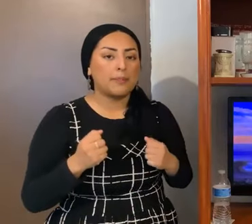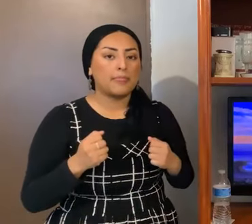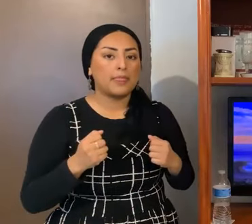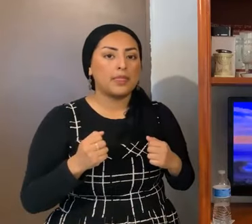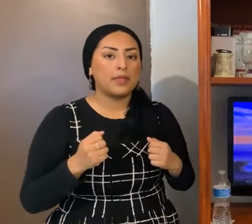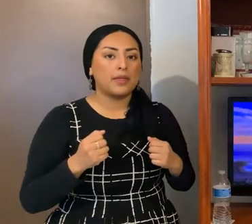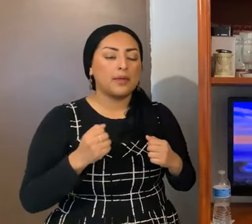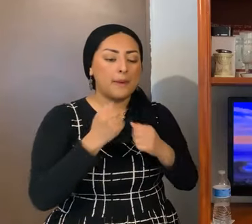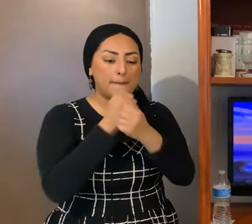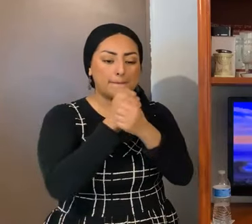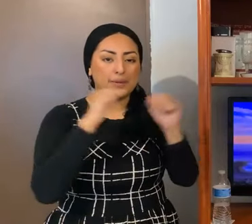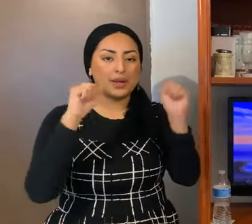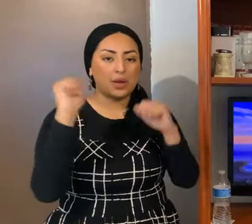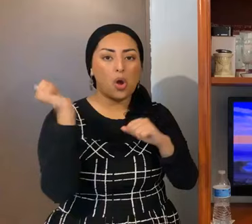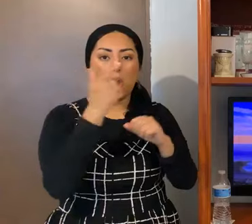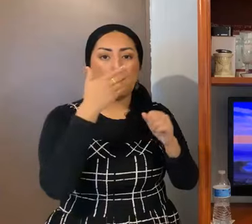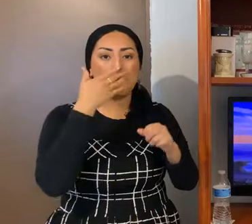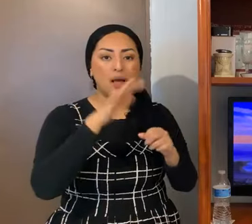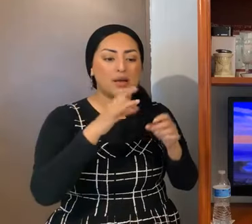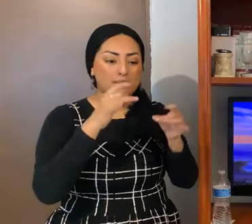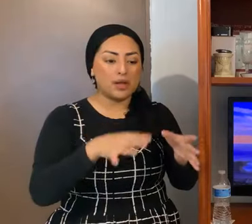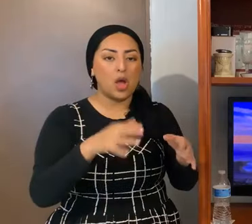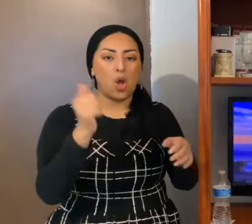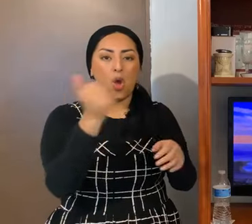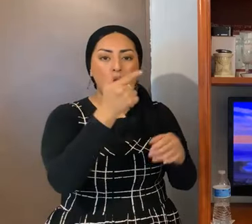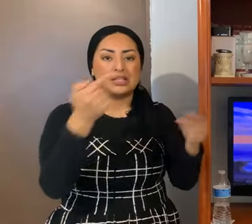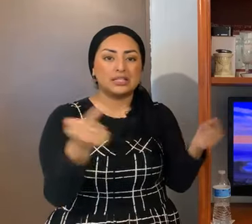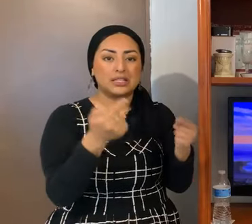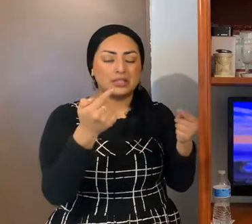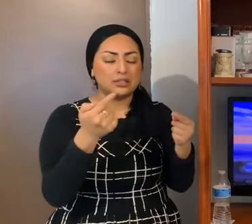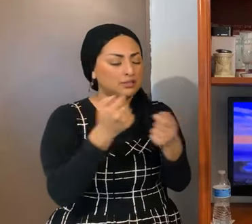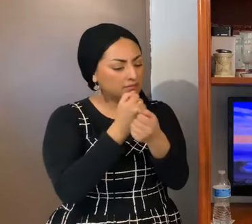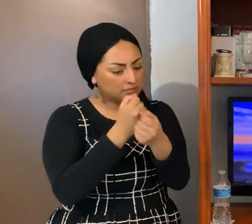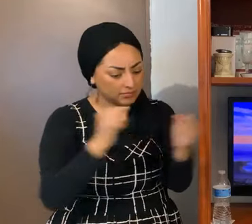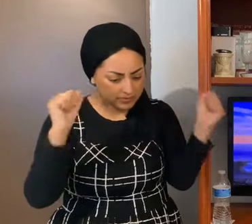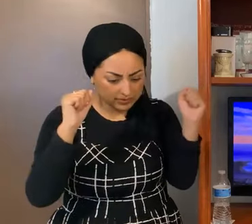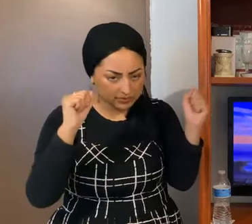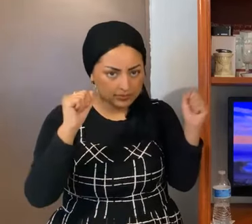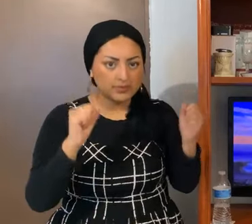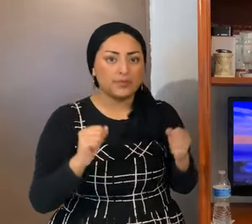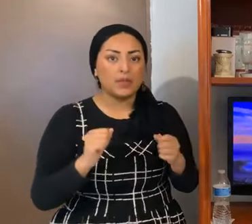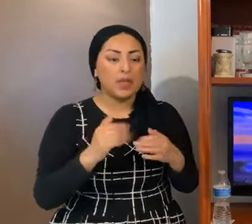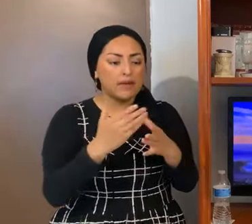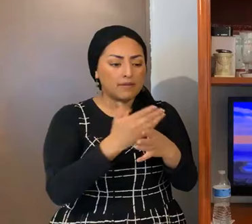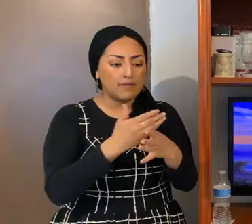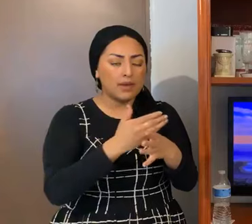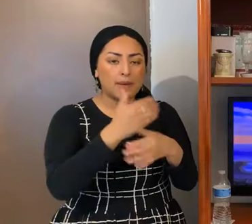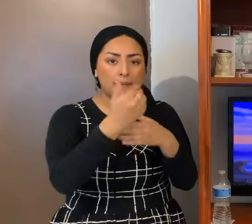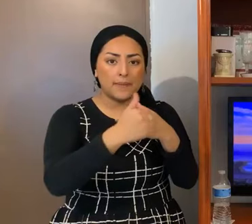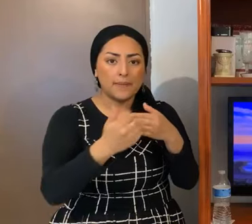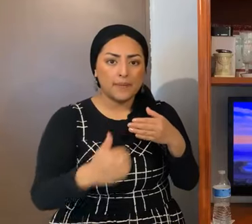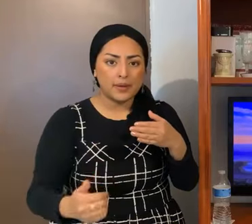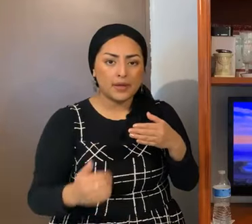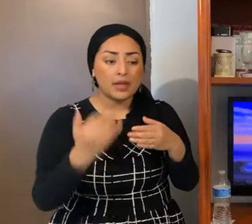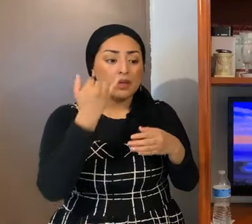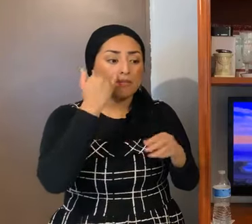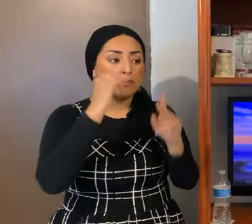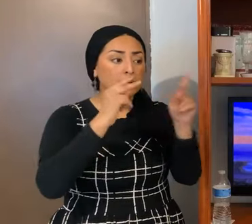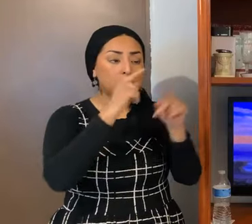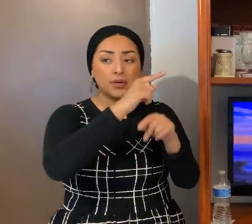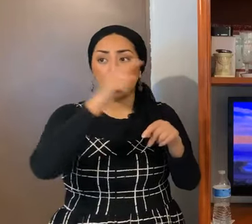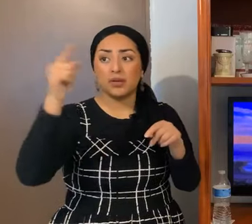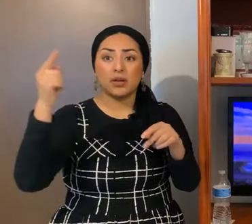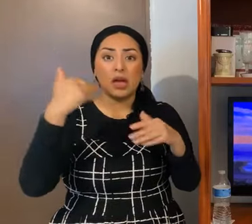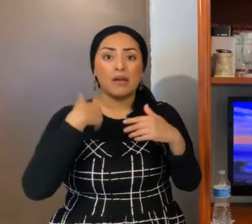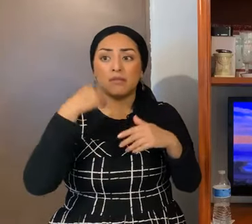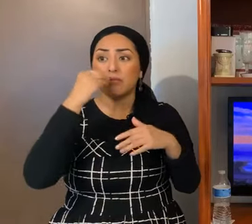y que rompáis todo yugo? ¿No es que partas tu pan con el hambriento y con los pobres errantes albergues en casa, que cuando veas al desnudo